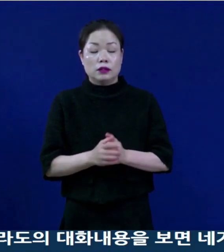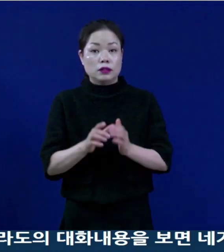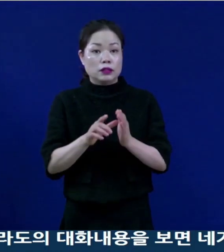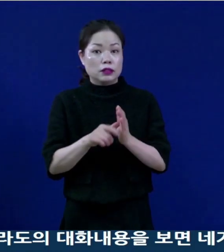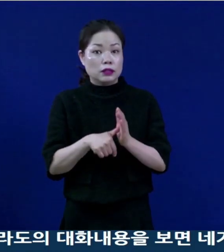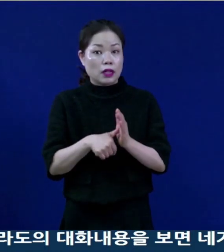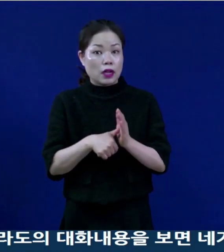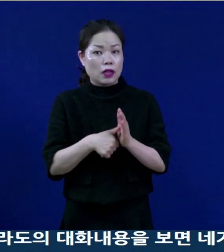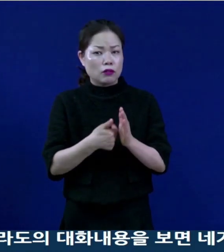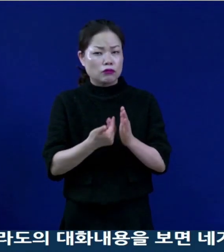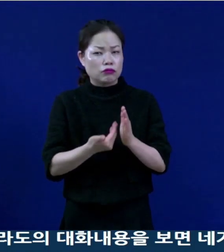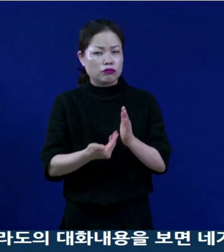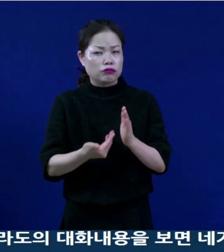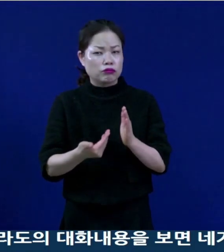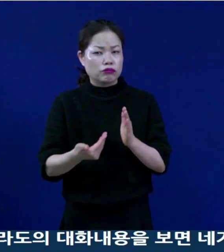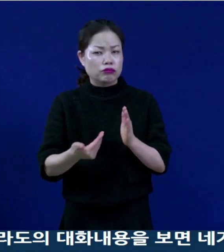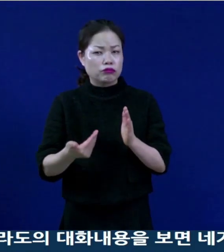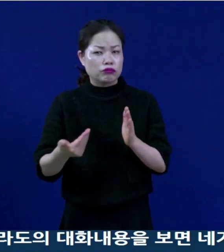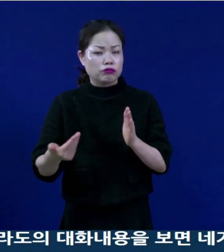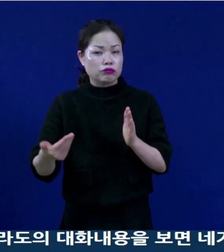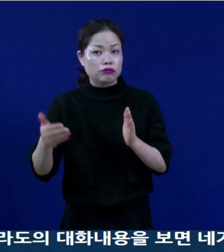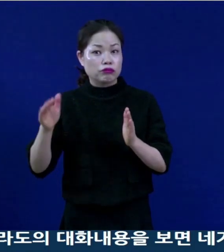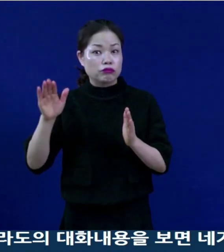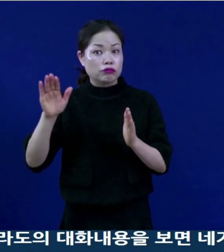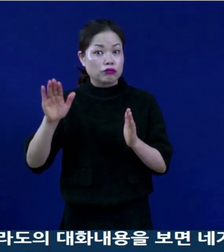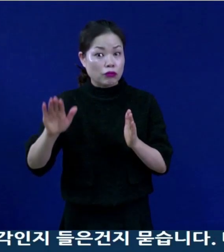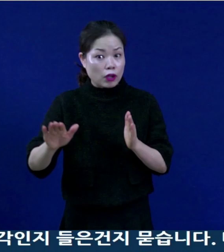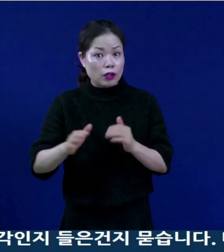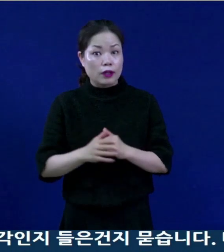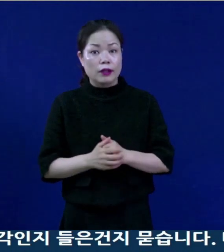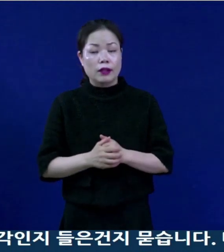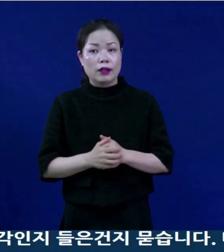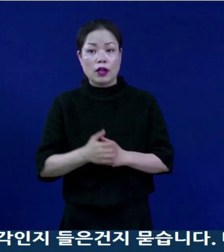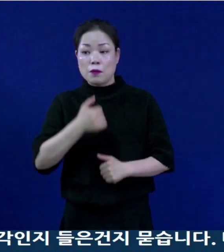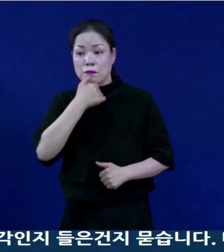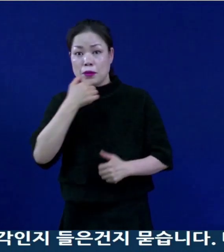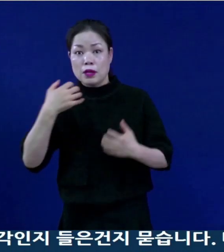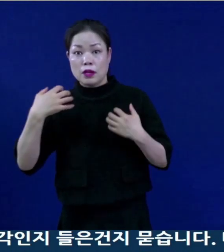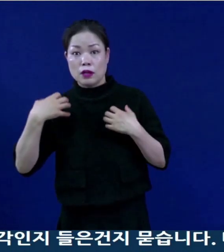시간이 점점 지나면서 이제는